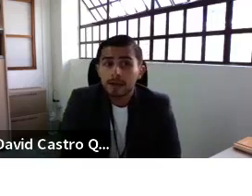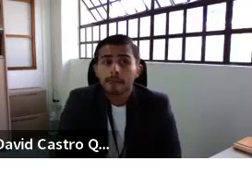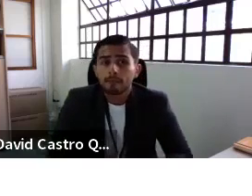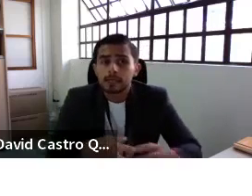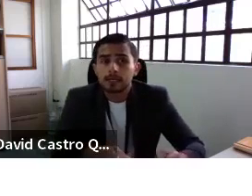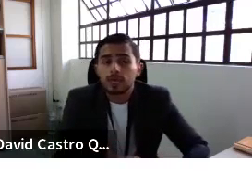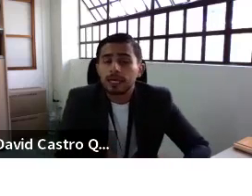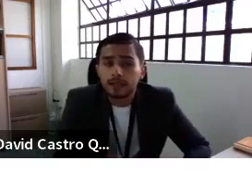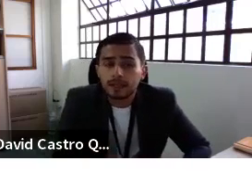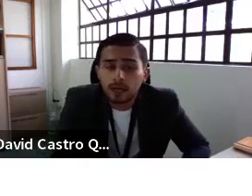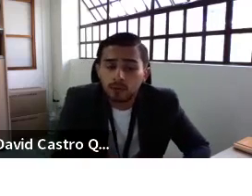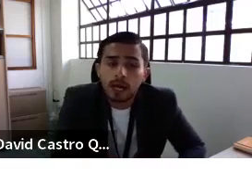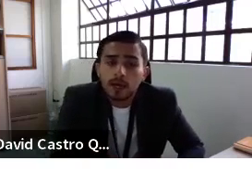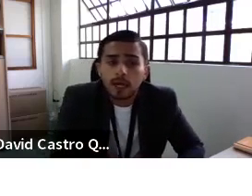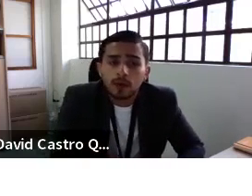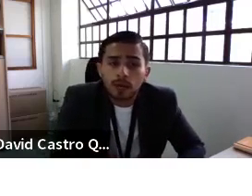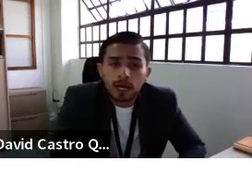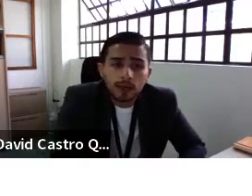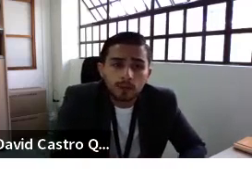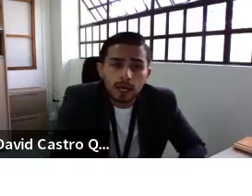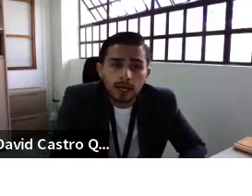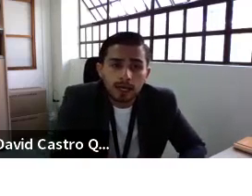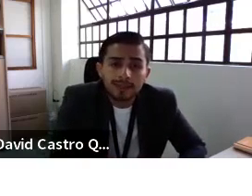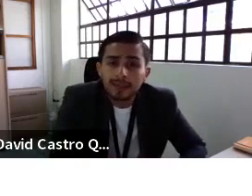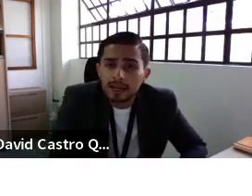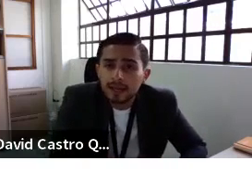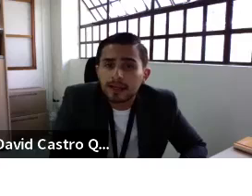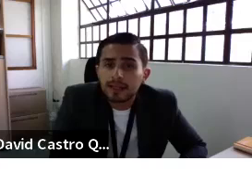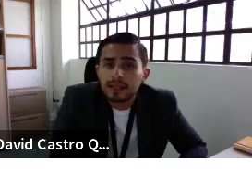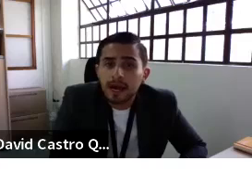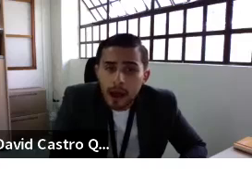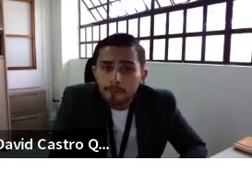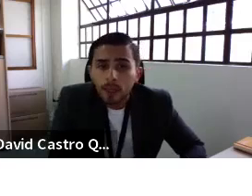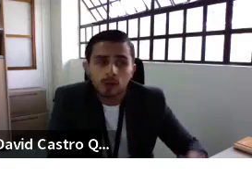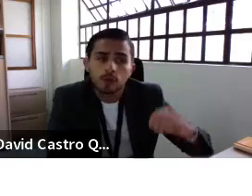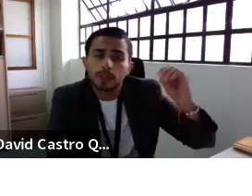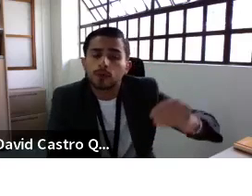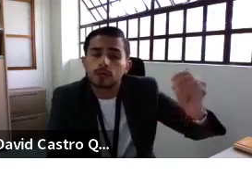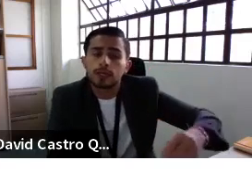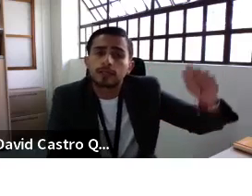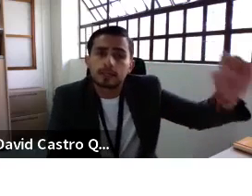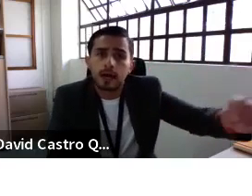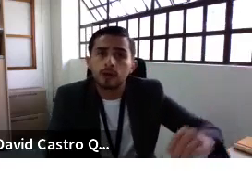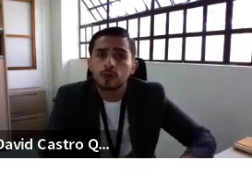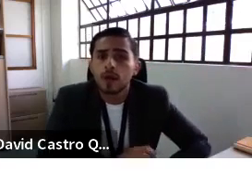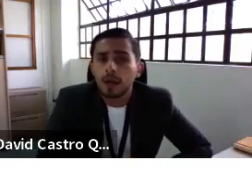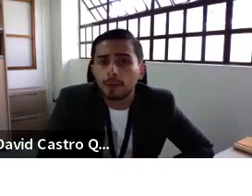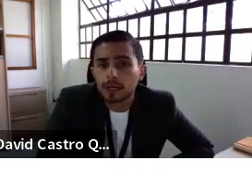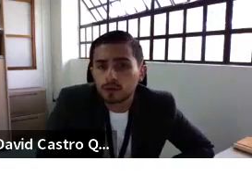basadas en una en una en una didáctica dirigida a los objetivos que tiene trazados la apropiación